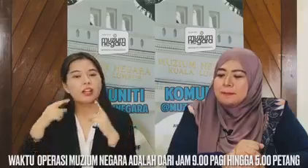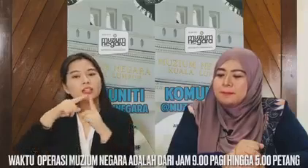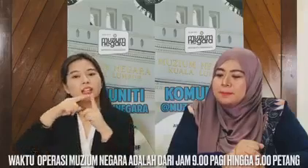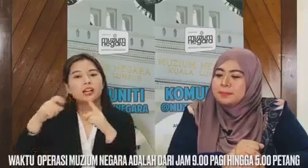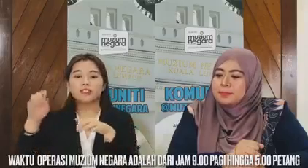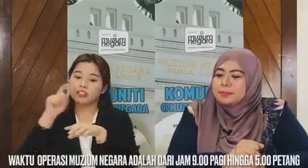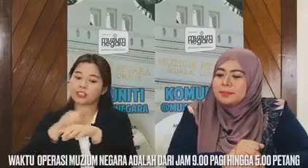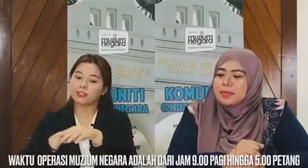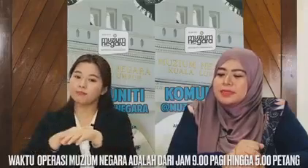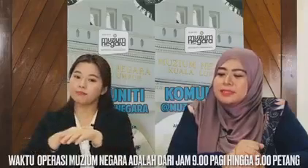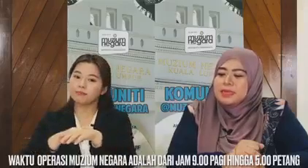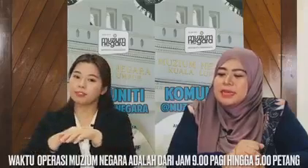dari jam